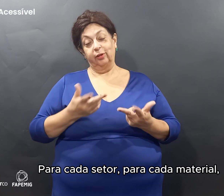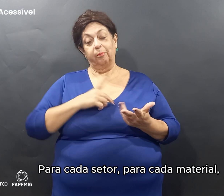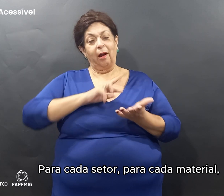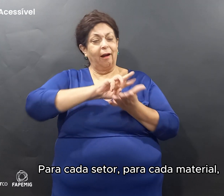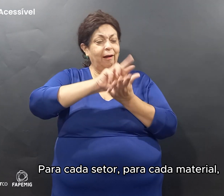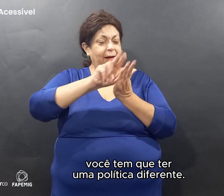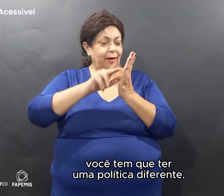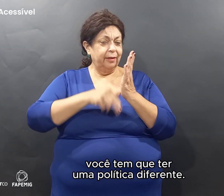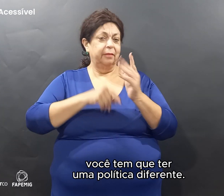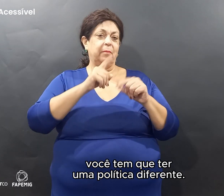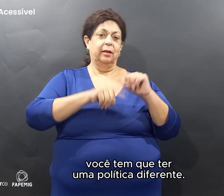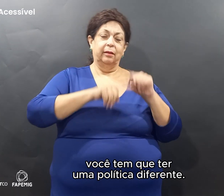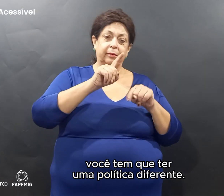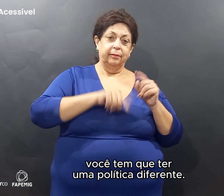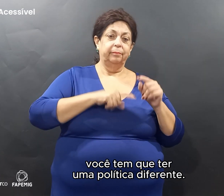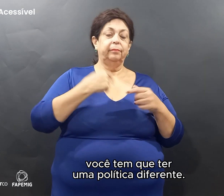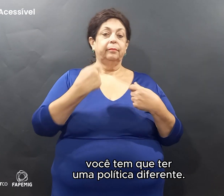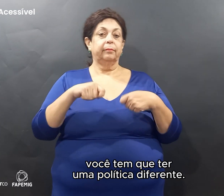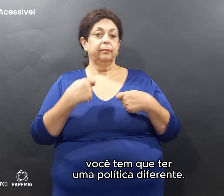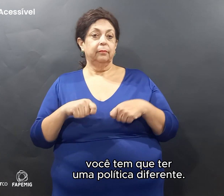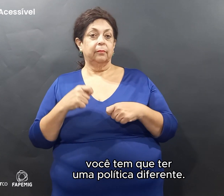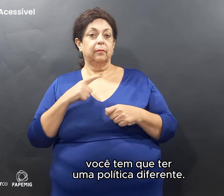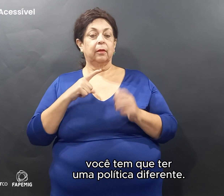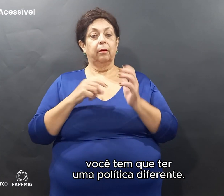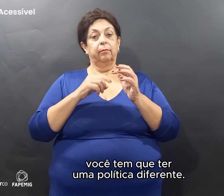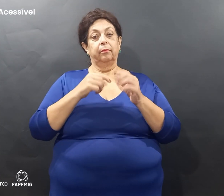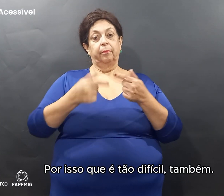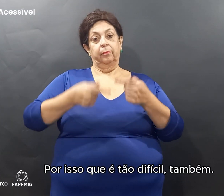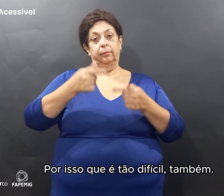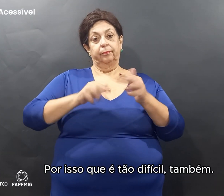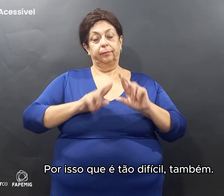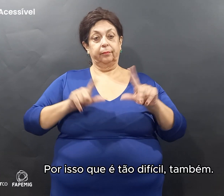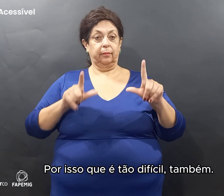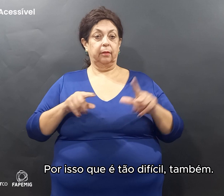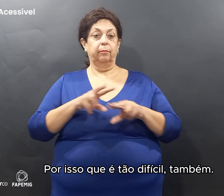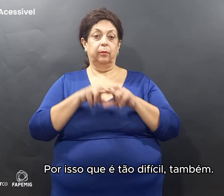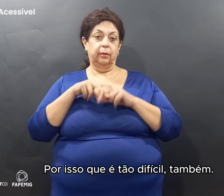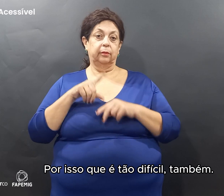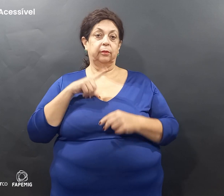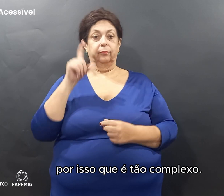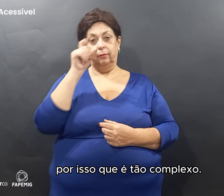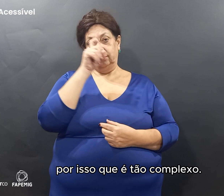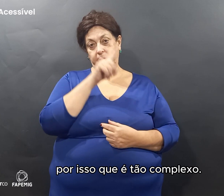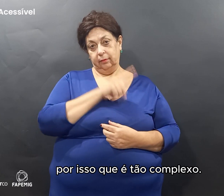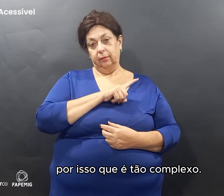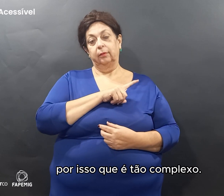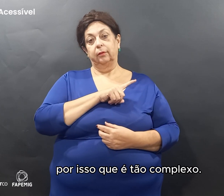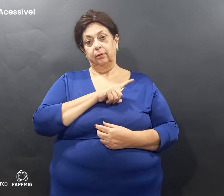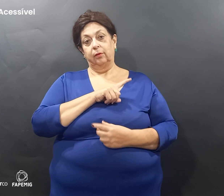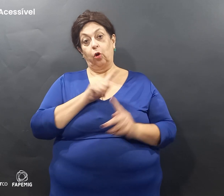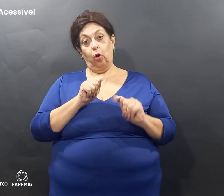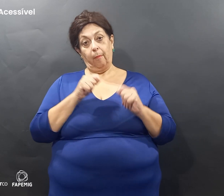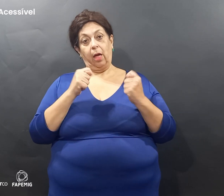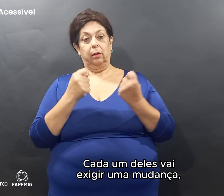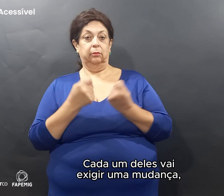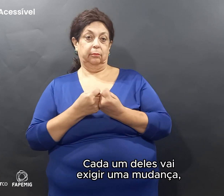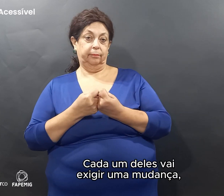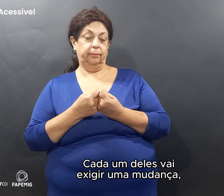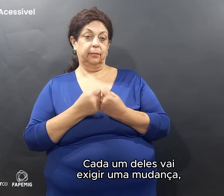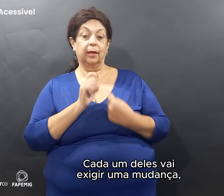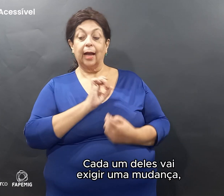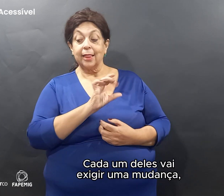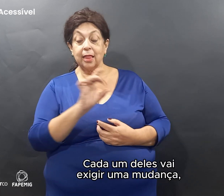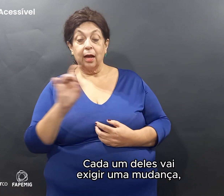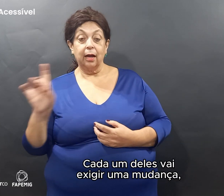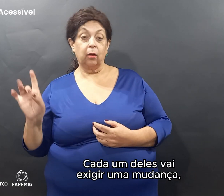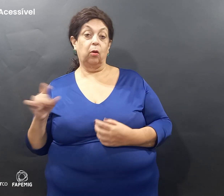setor, para cada material, você tem que ter uma política diferente. Por isso que é tão difícil também, né? Por isso que é tão complexo. Cada um deles